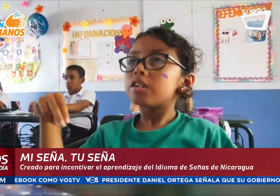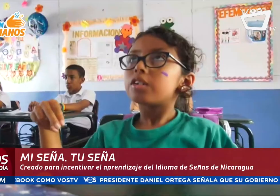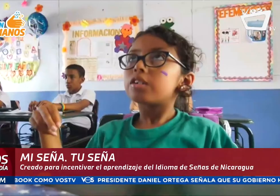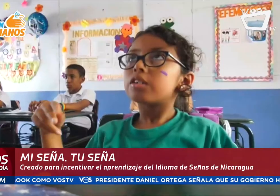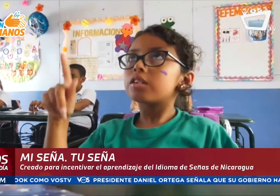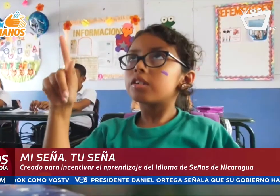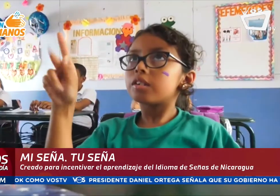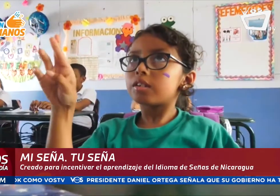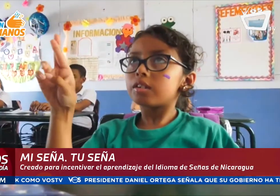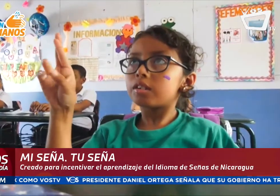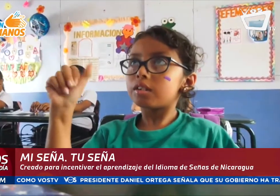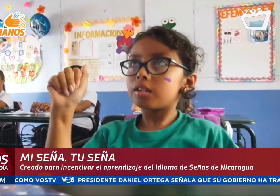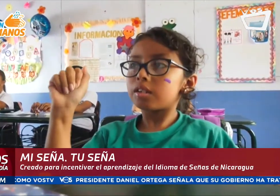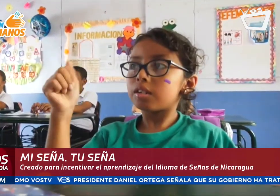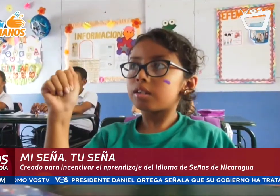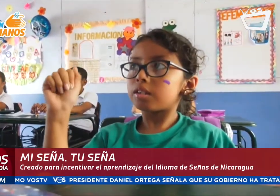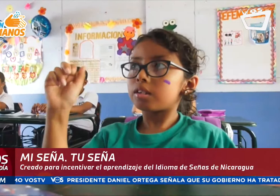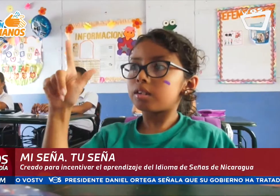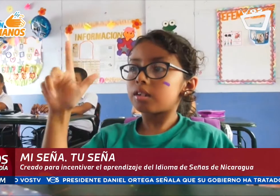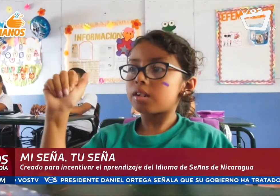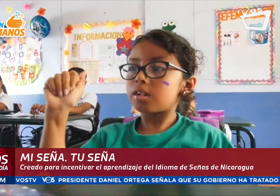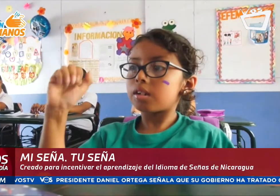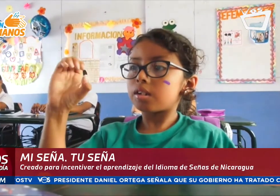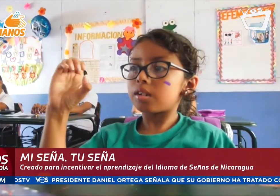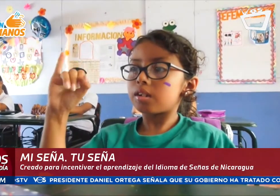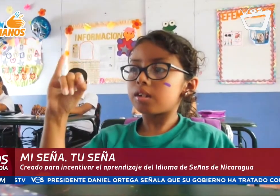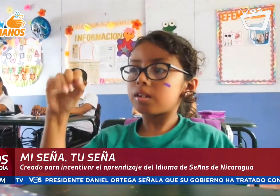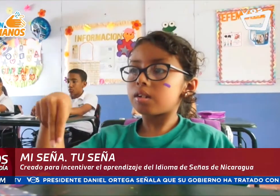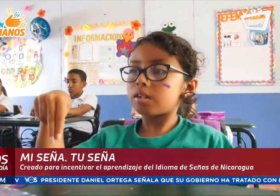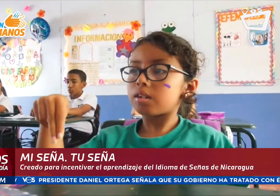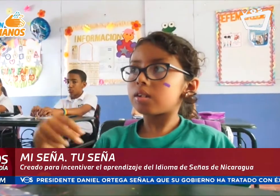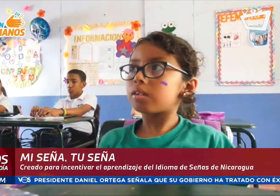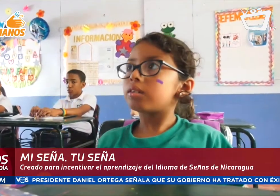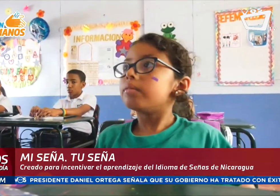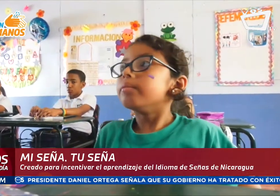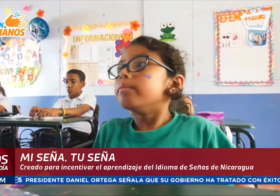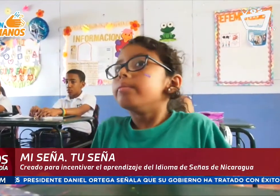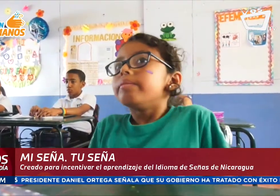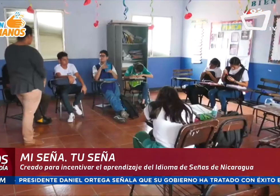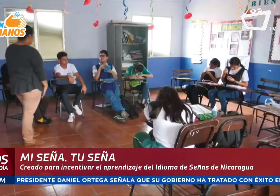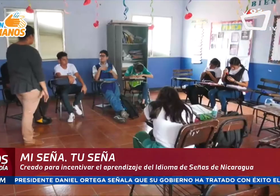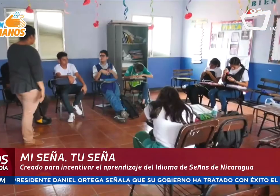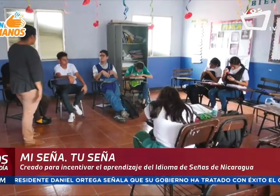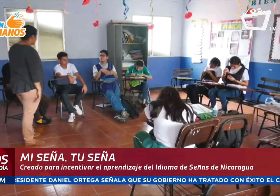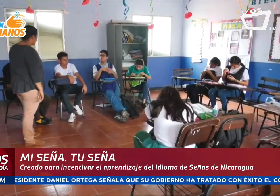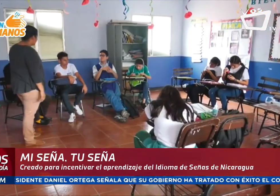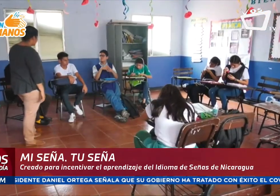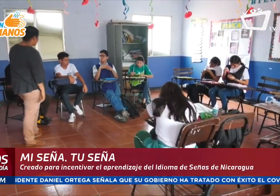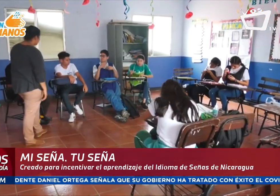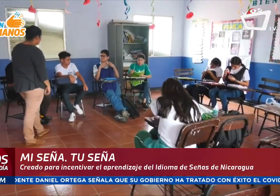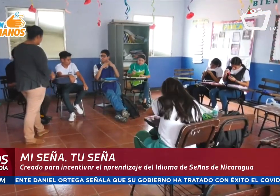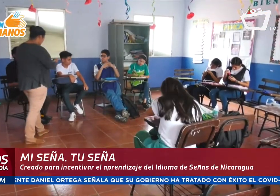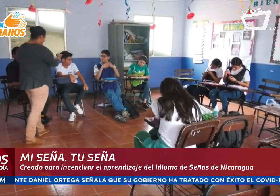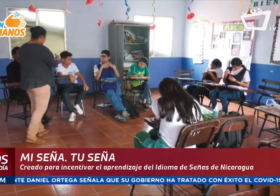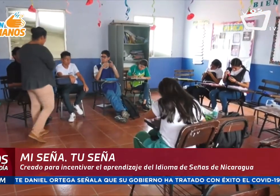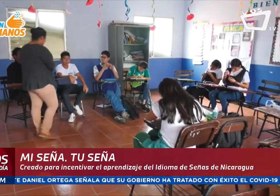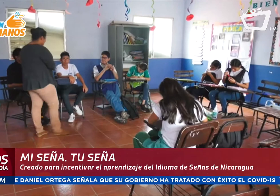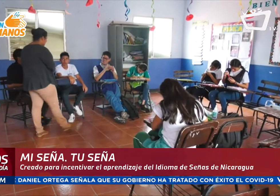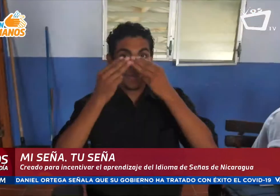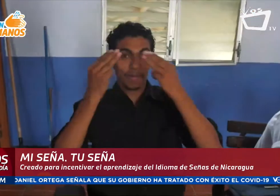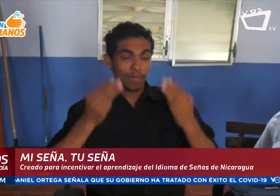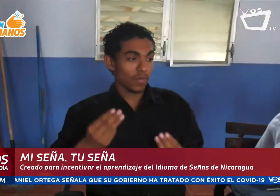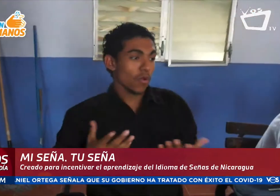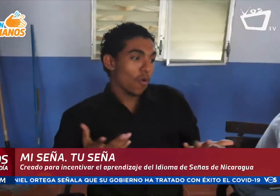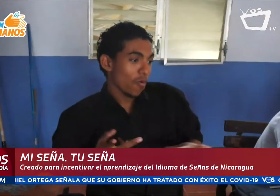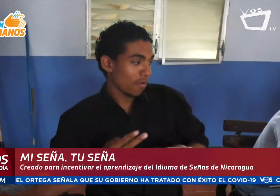motivación, donde personas con discapacidad auditiva también van a contar su testimonio. En fin, van a ser cuatro